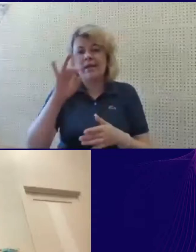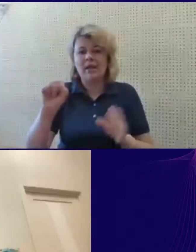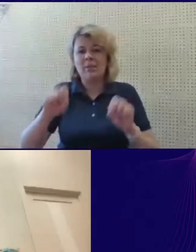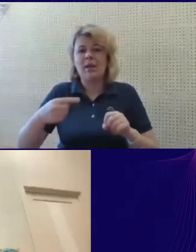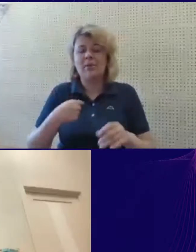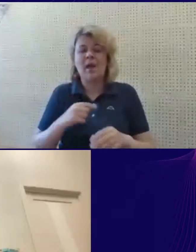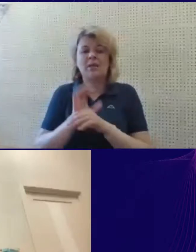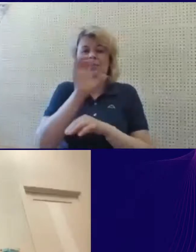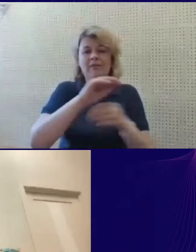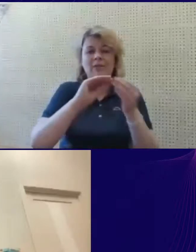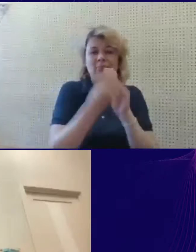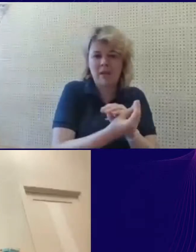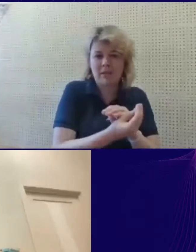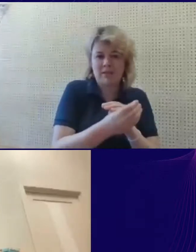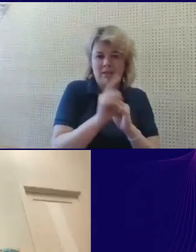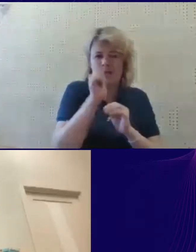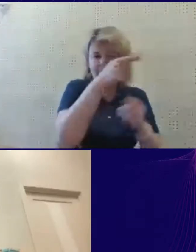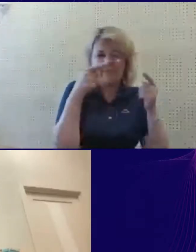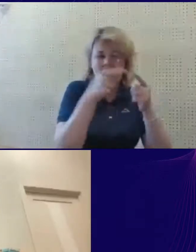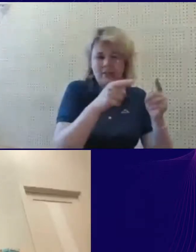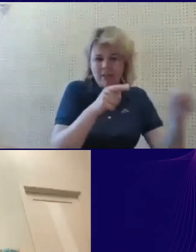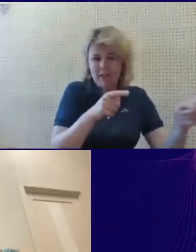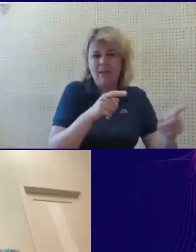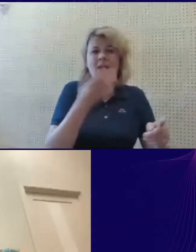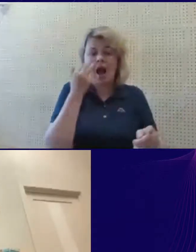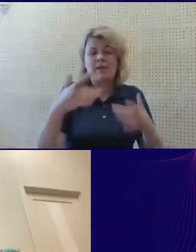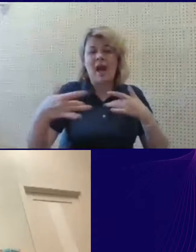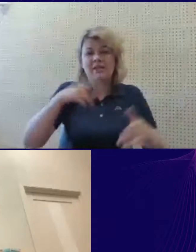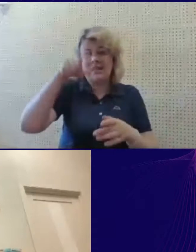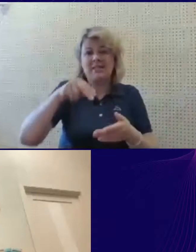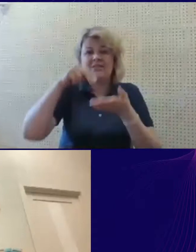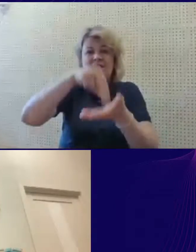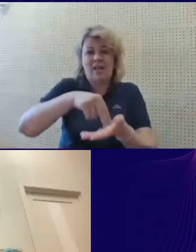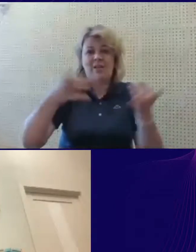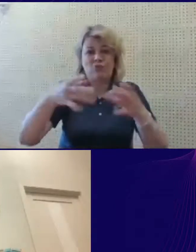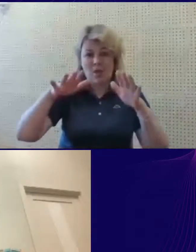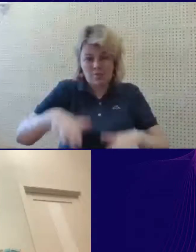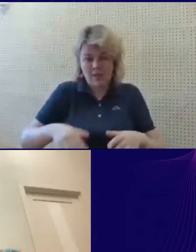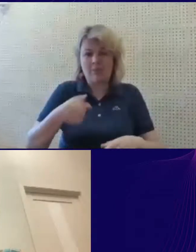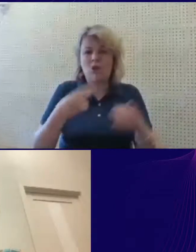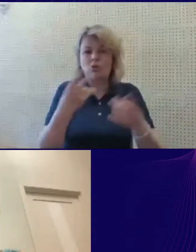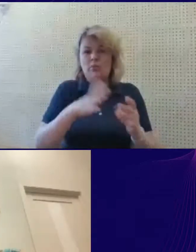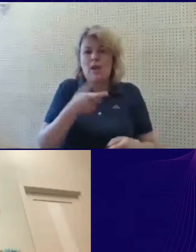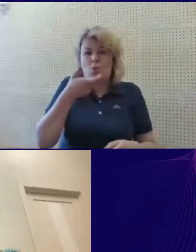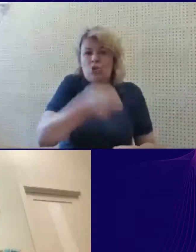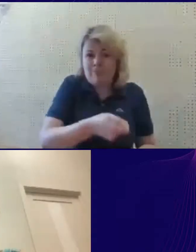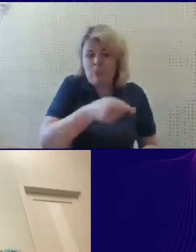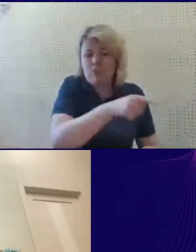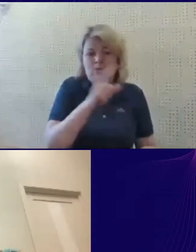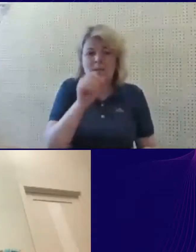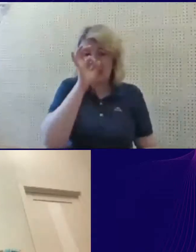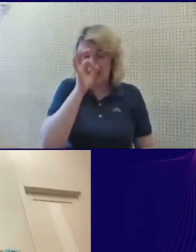и когда актриса встанет на точку, ущипнуть ее за задницу, чтобы она засмущалась и захихикала